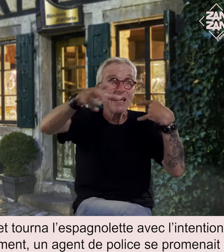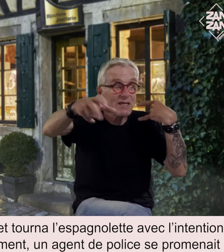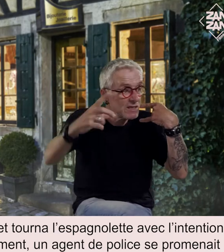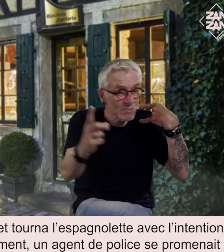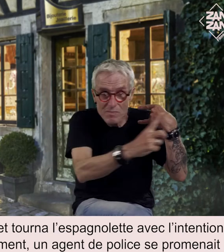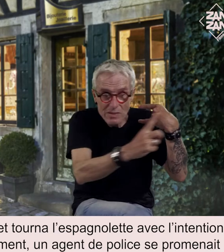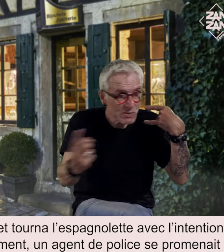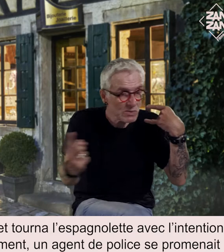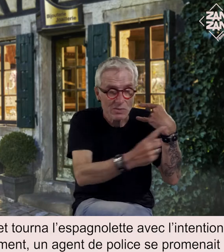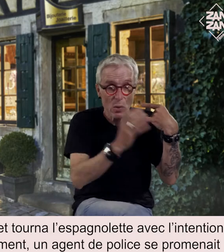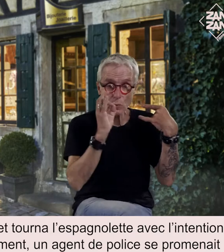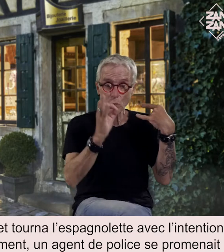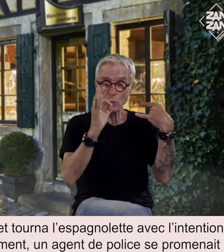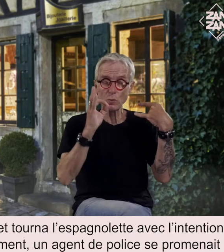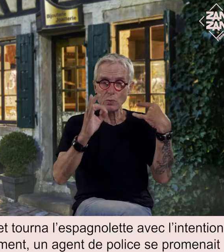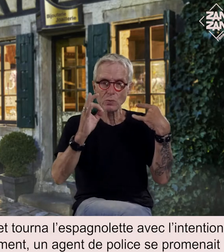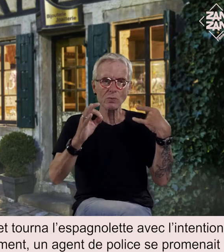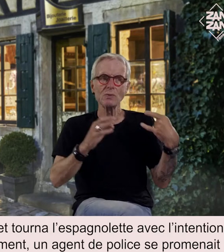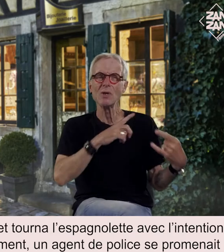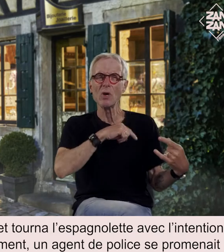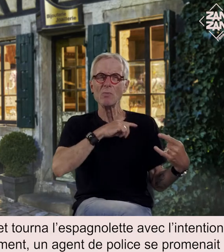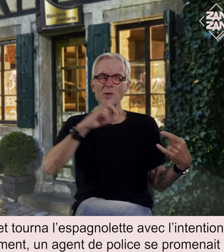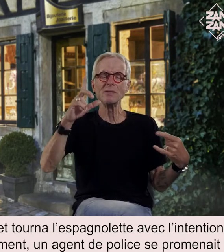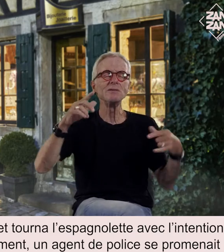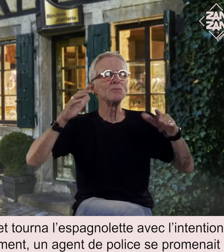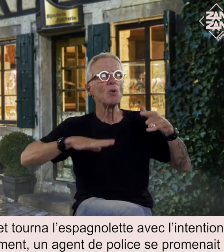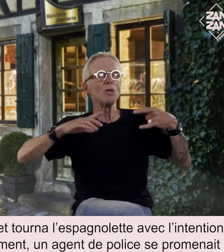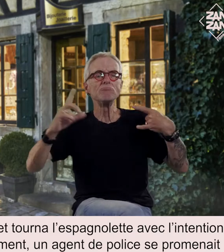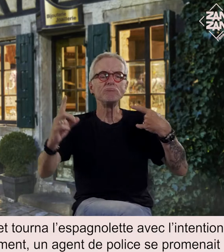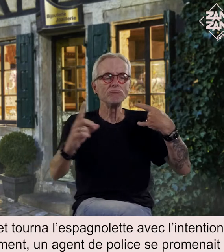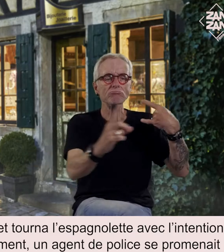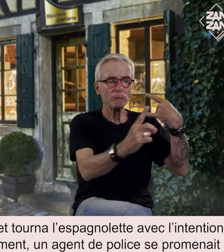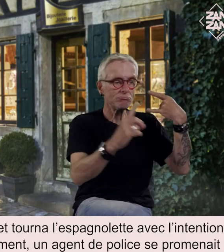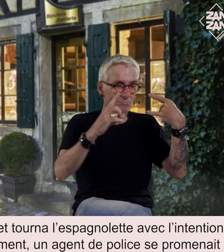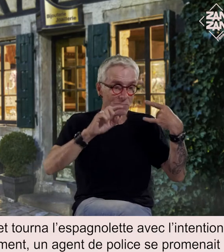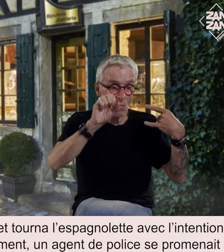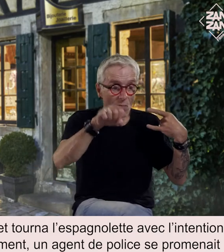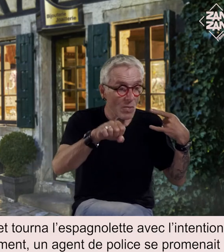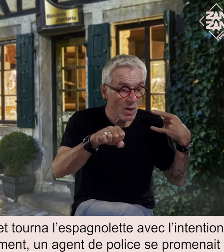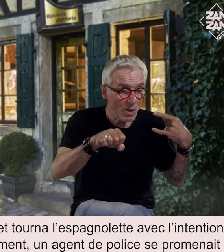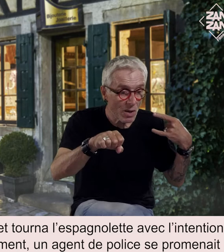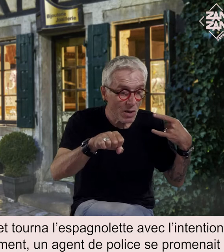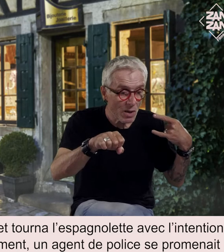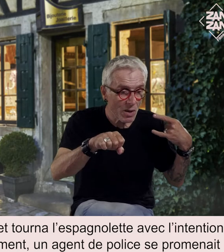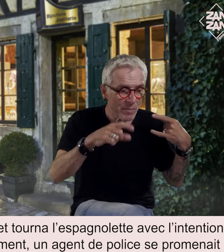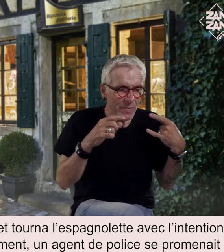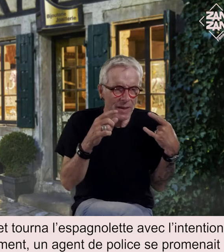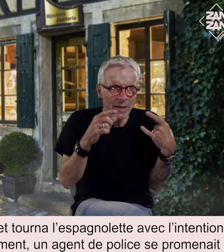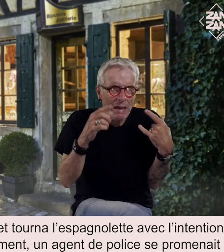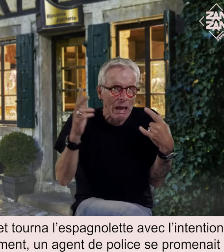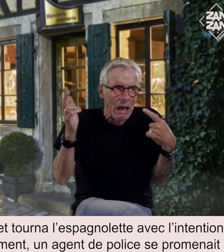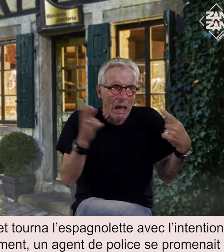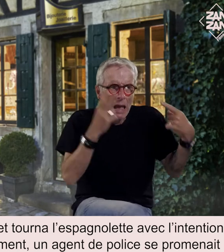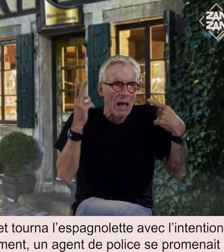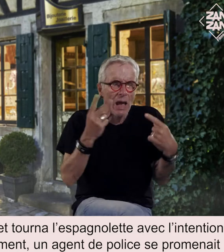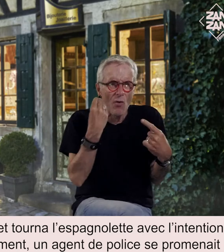passant venu. Justement, un agent de police se promenait sur le trottoir. Elle se pencha, mais l'air vif de la nuit l